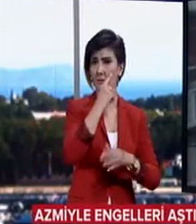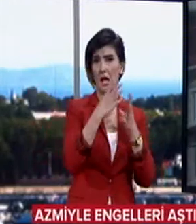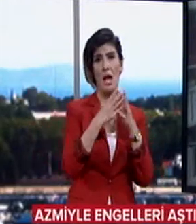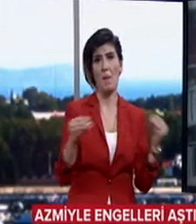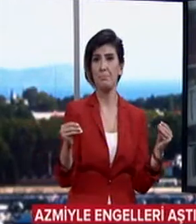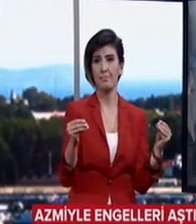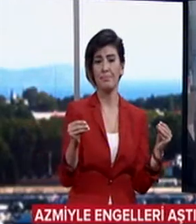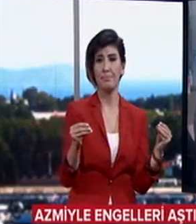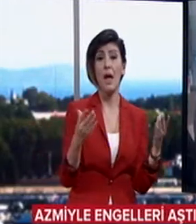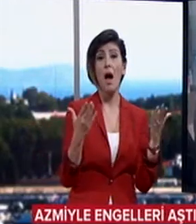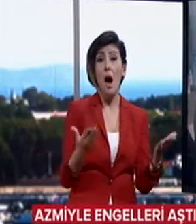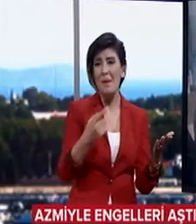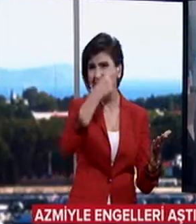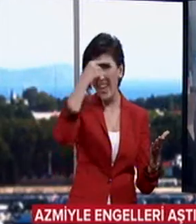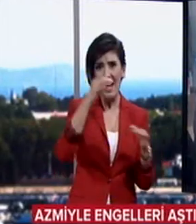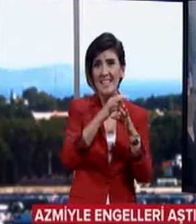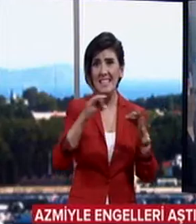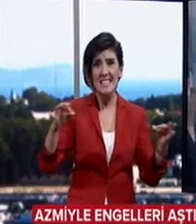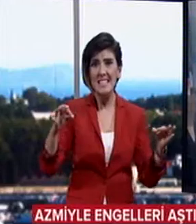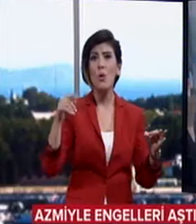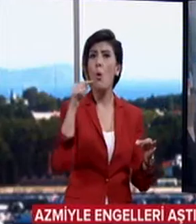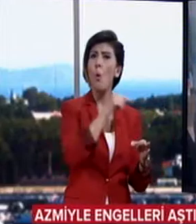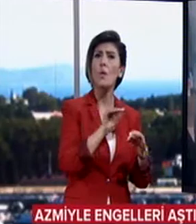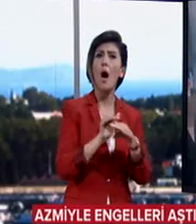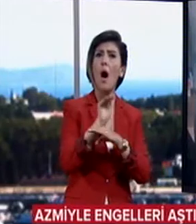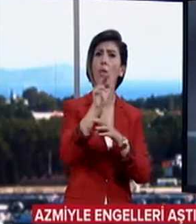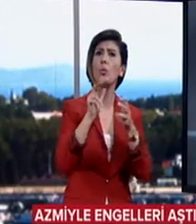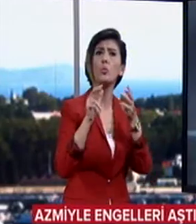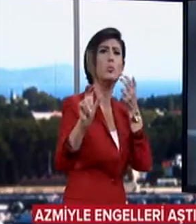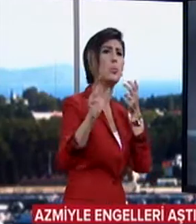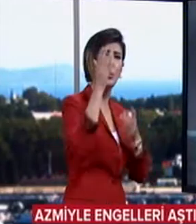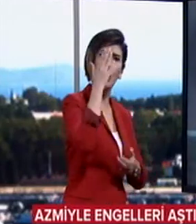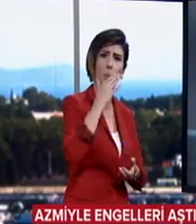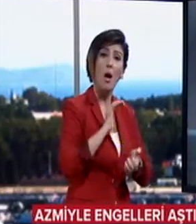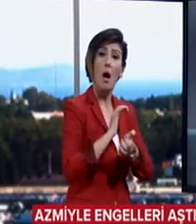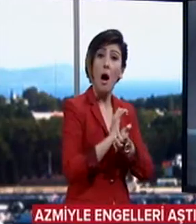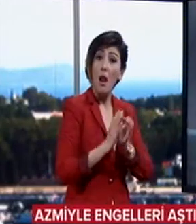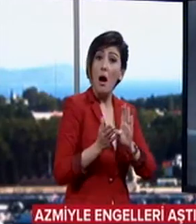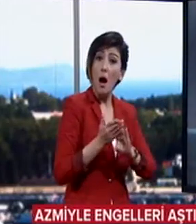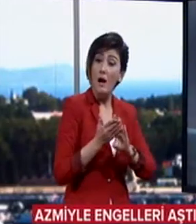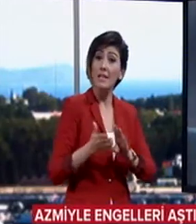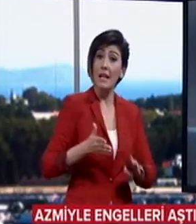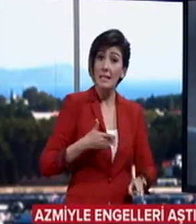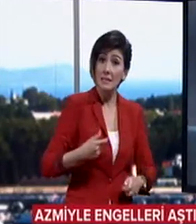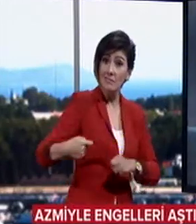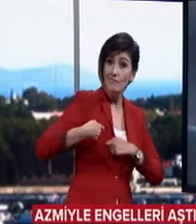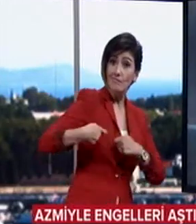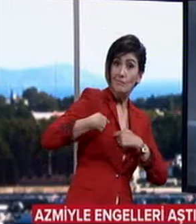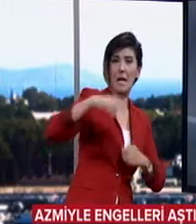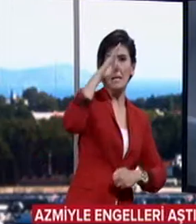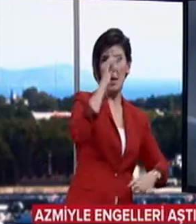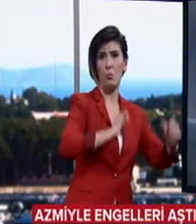yetisini kaybetti. Ama yaşadığı talihsiz olay onu hayata küstürmedi. Ailesi ve arkadaşlarının teşvikiyle